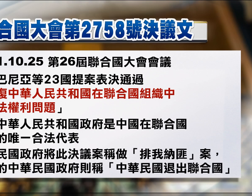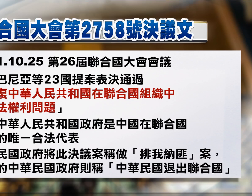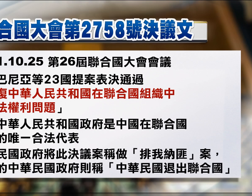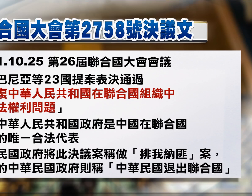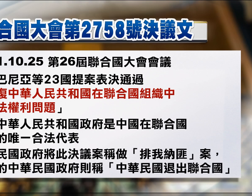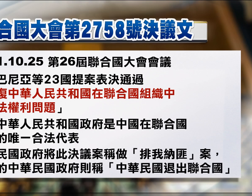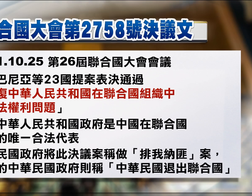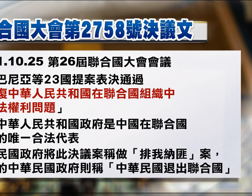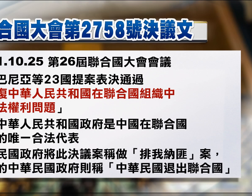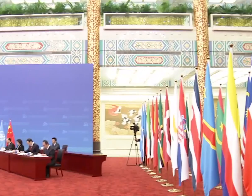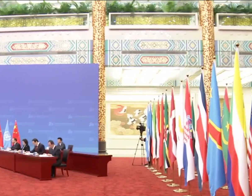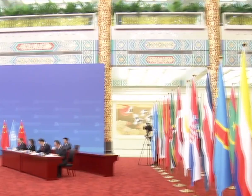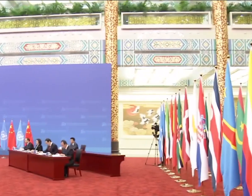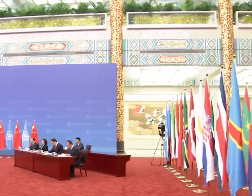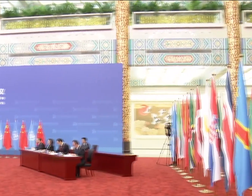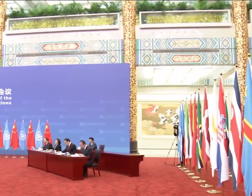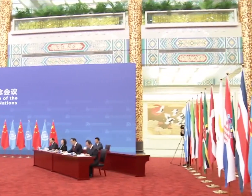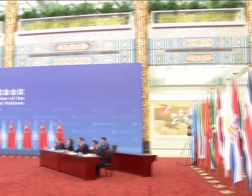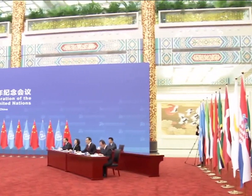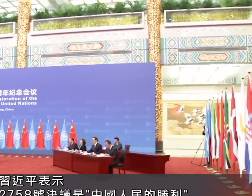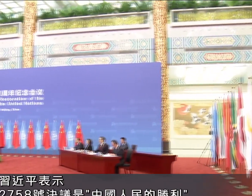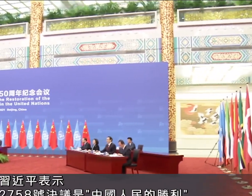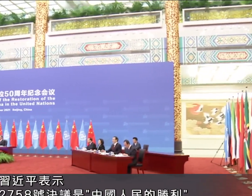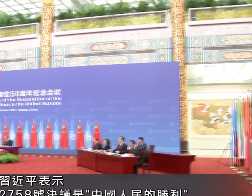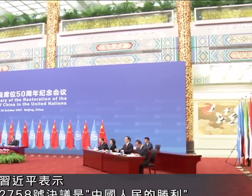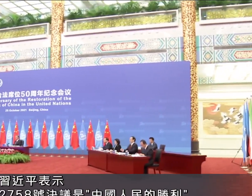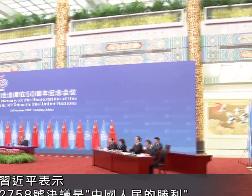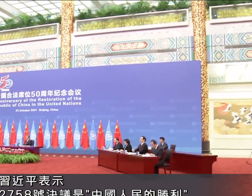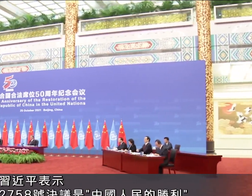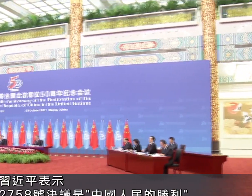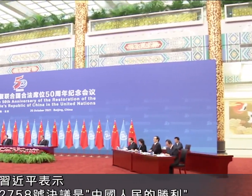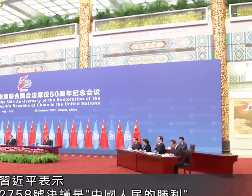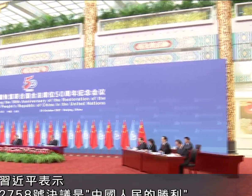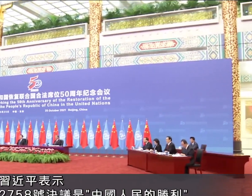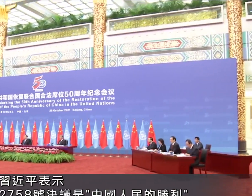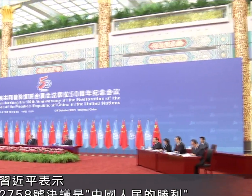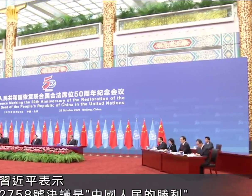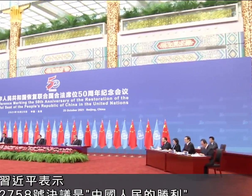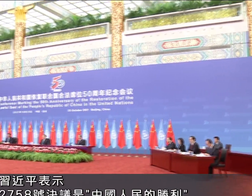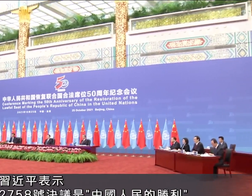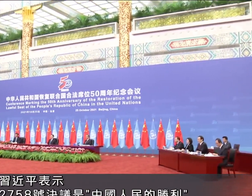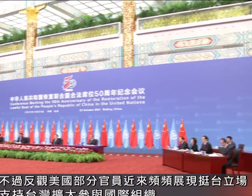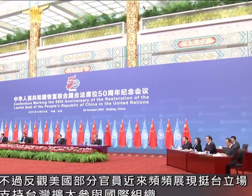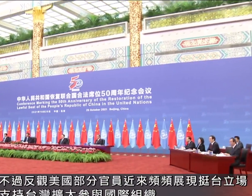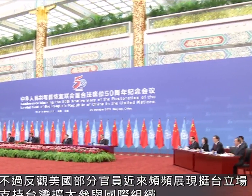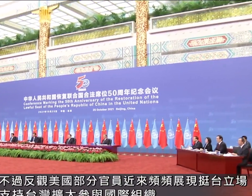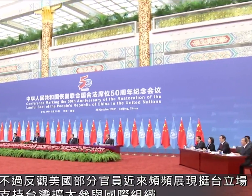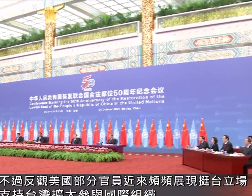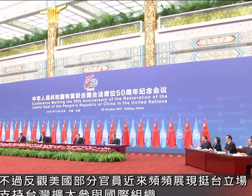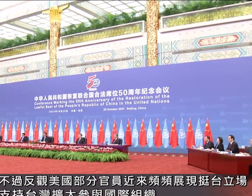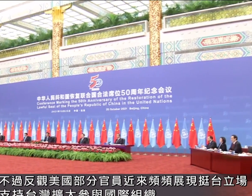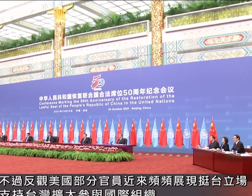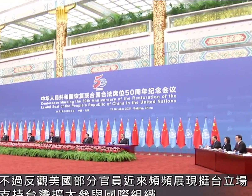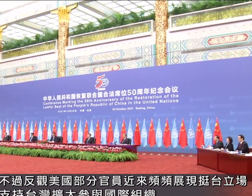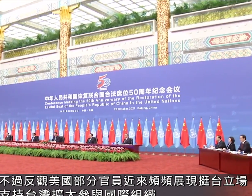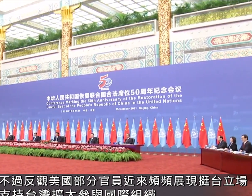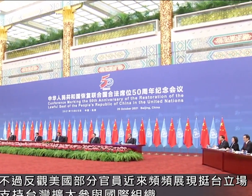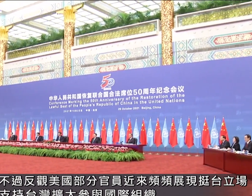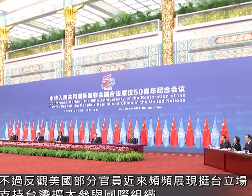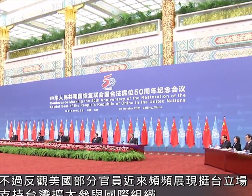联合国的日子。习近平表示，2758号决议是中国人民的胜利。不过，反观美国部分官员近